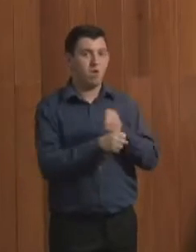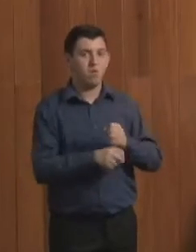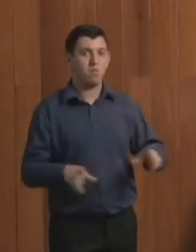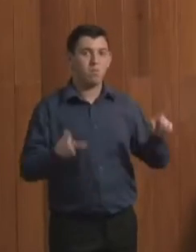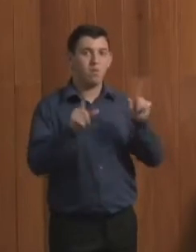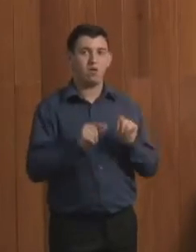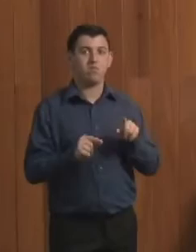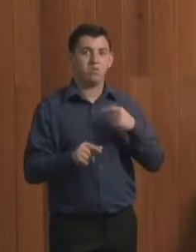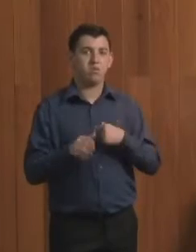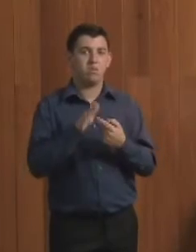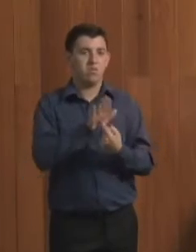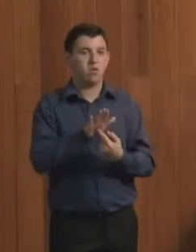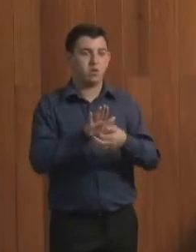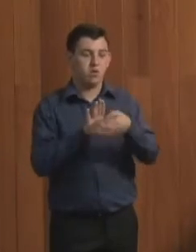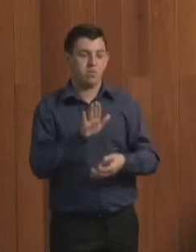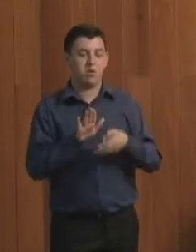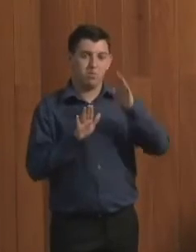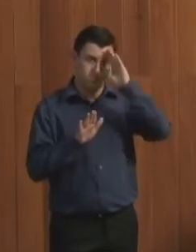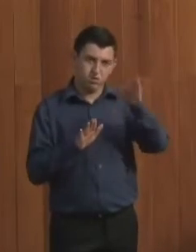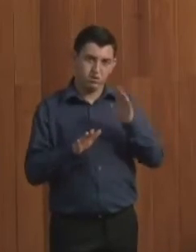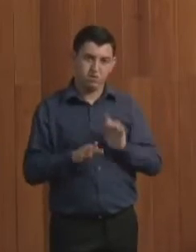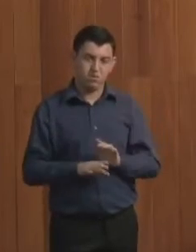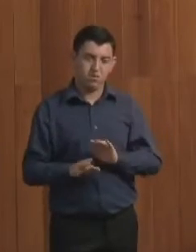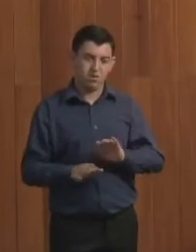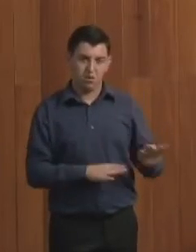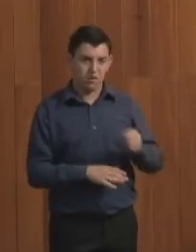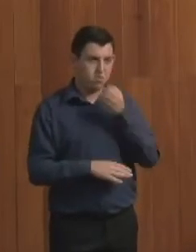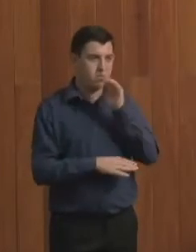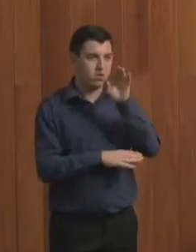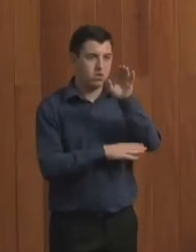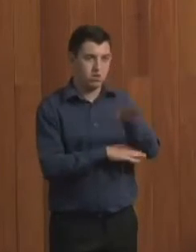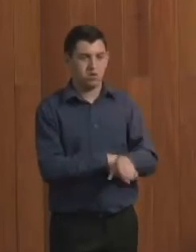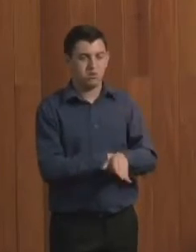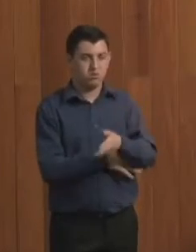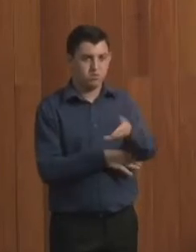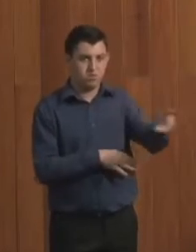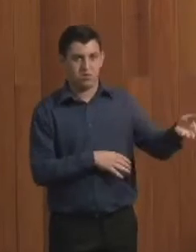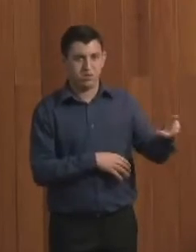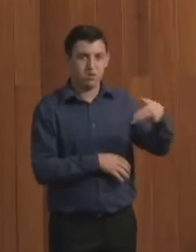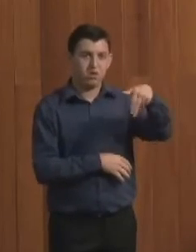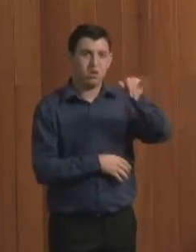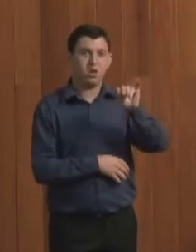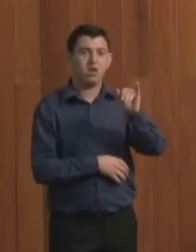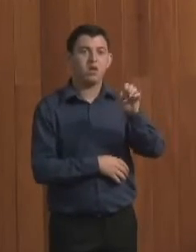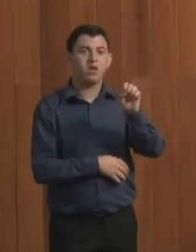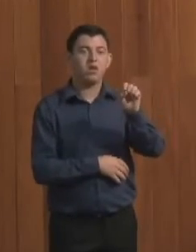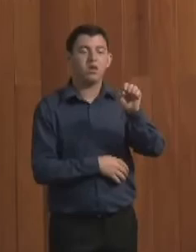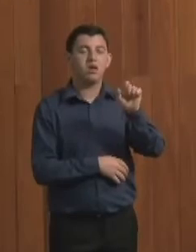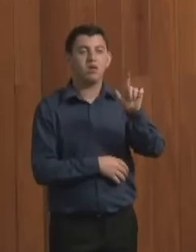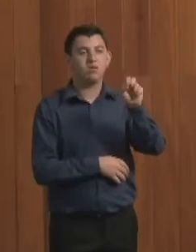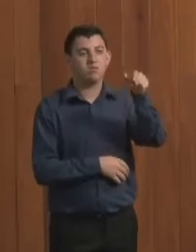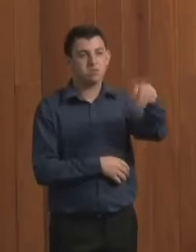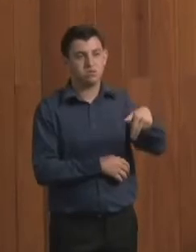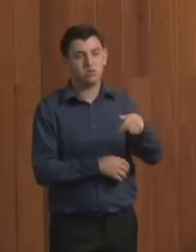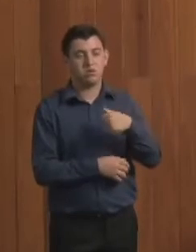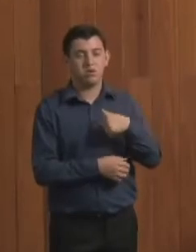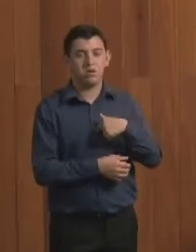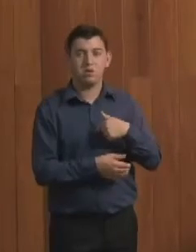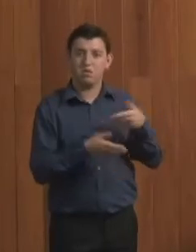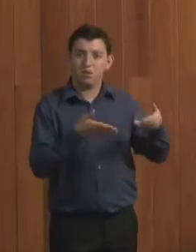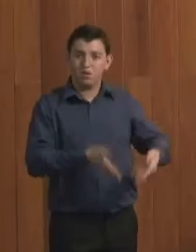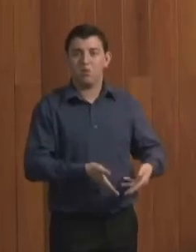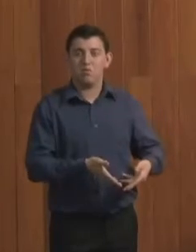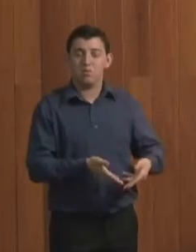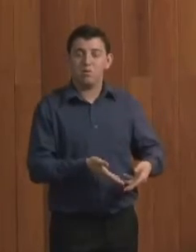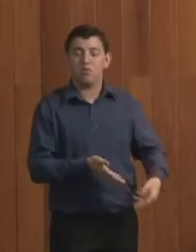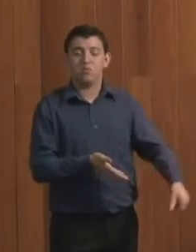gente levantou. Então, uma boa tarde a todos. Nailson, eu sou membro do Centro Nacional de Defesa